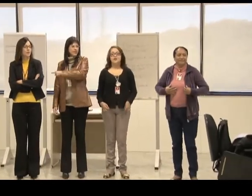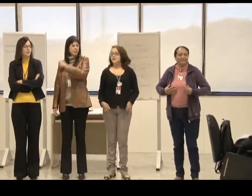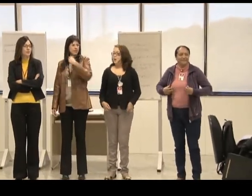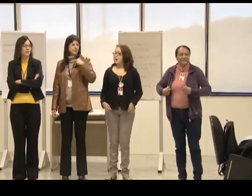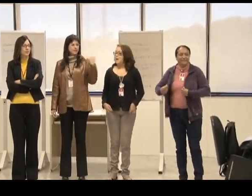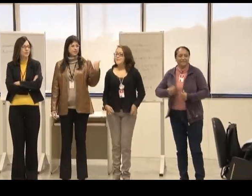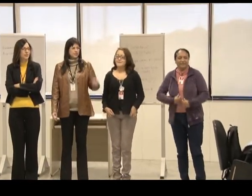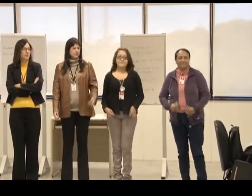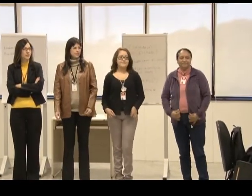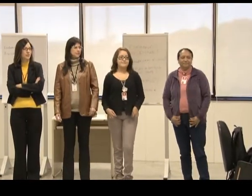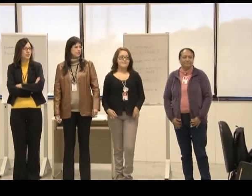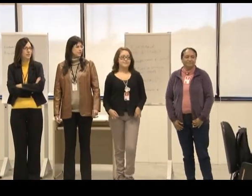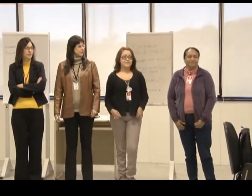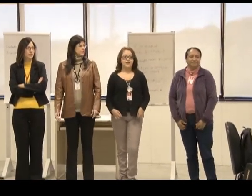Então, calma, agora eu vou falar.